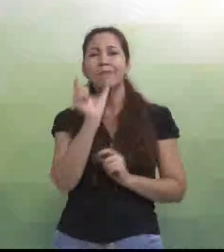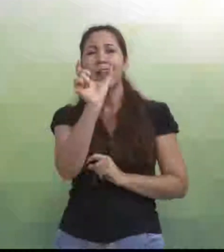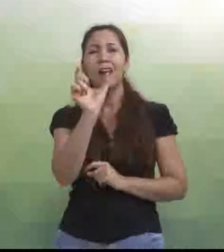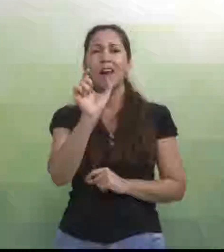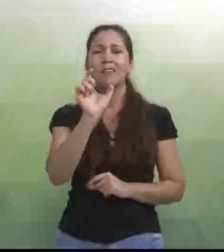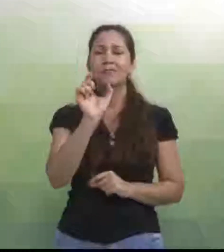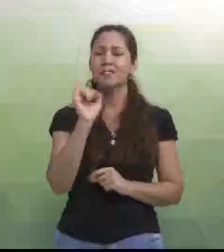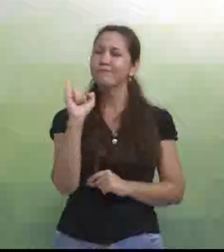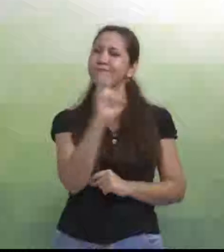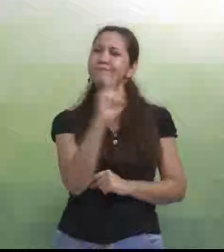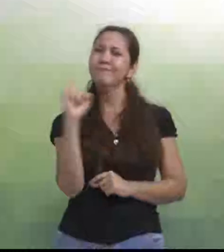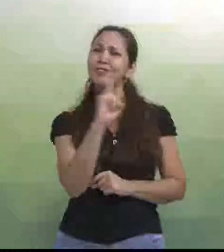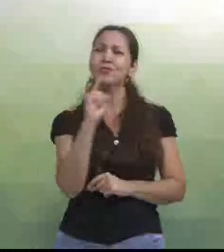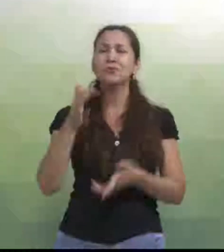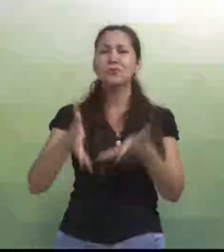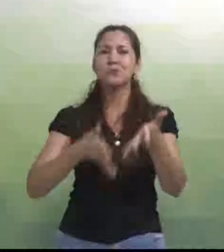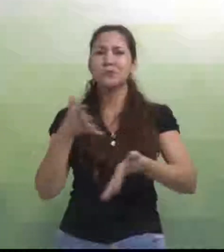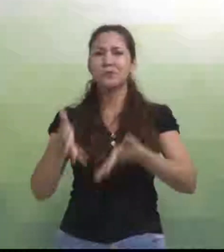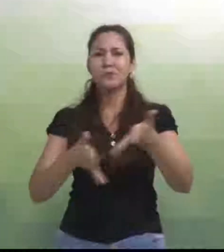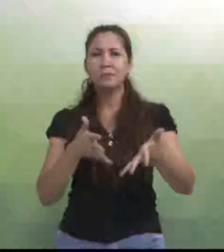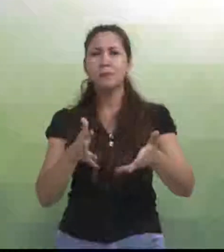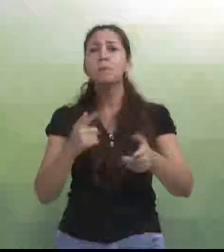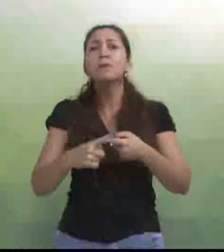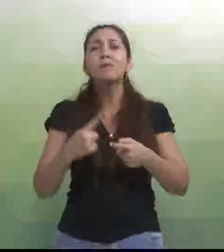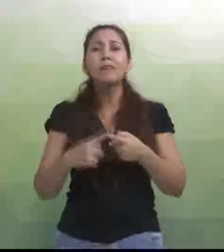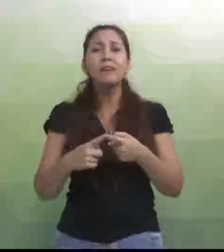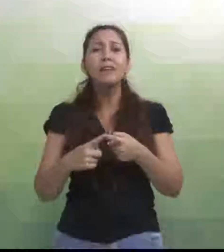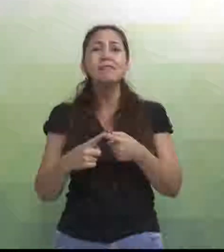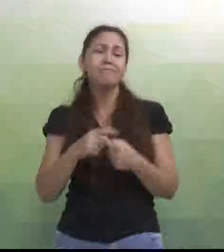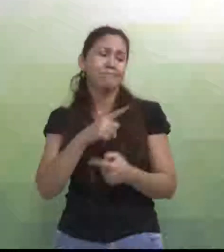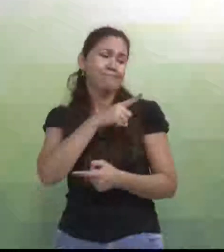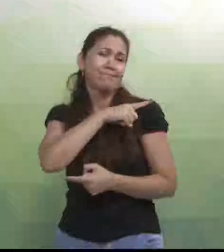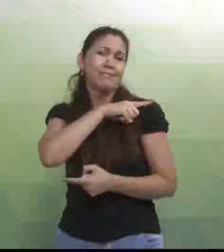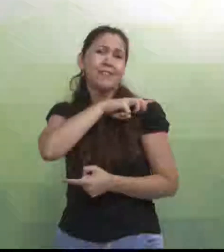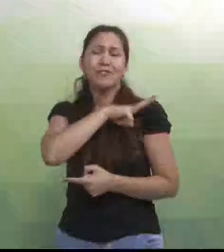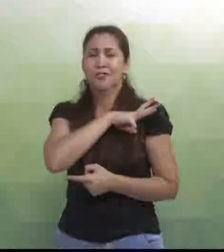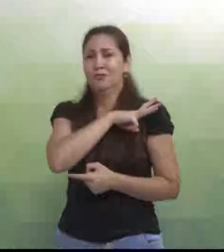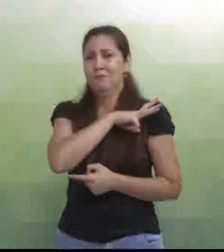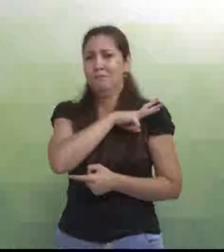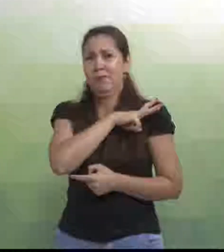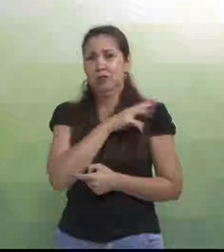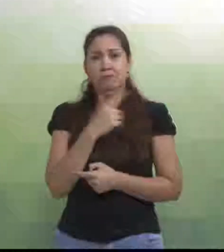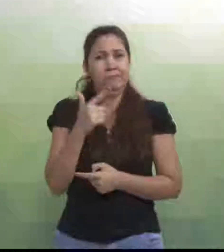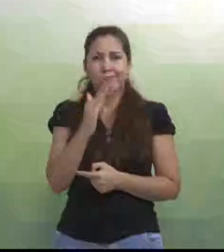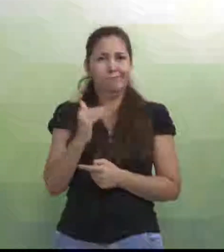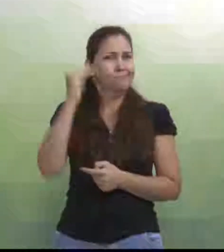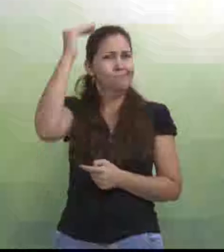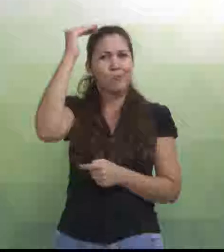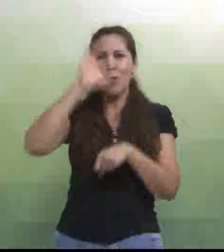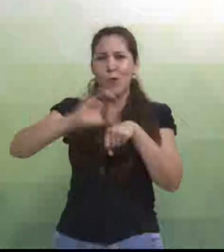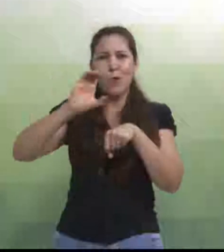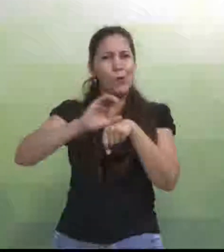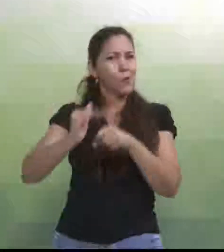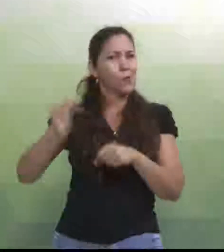instrutor de Libras, este com formação em nível médio e não com ensino